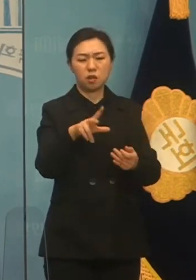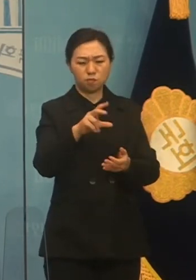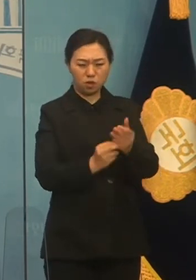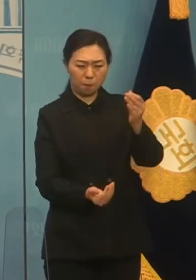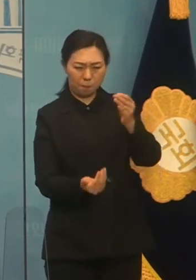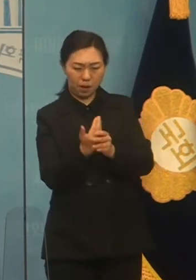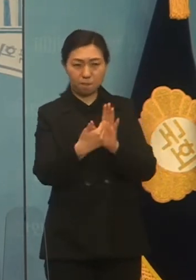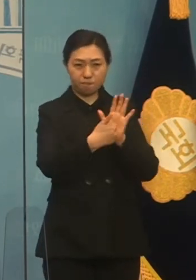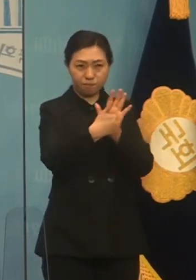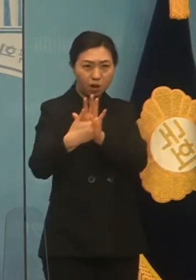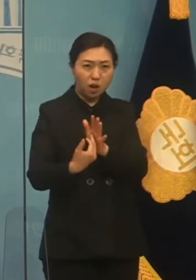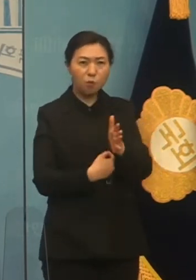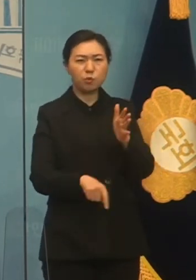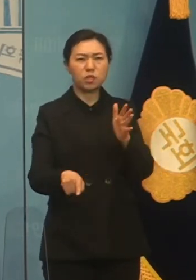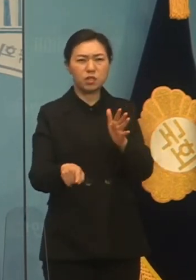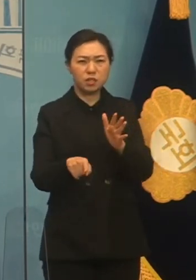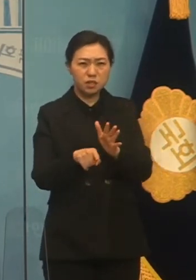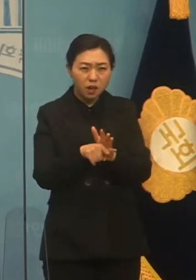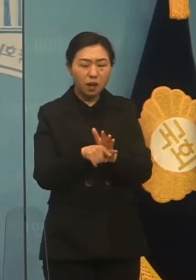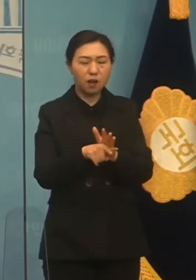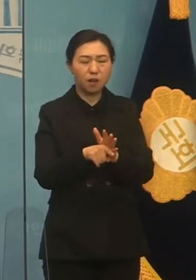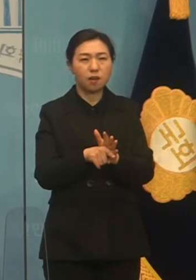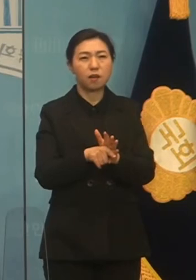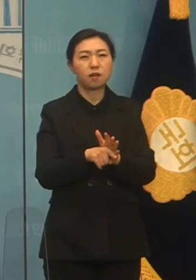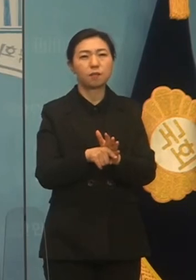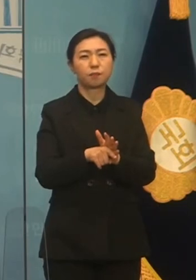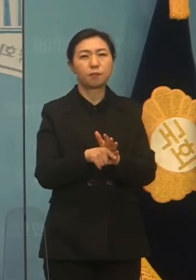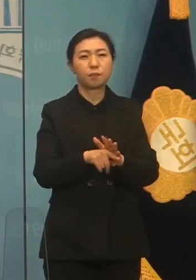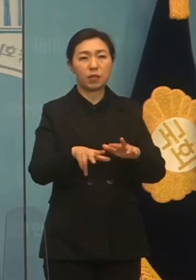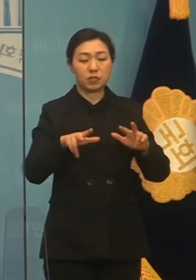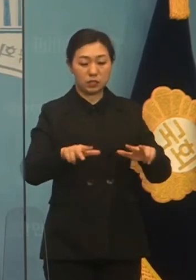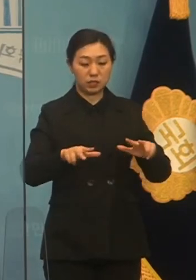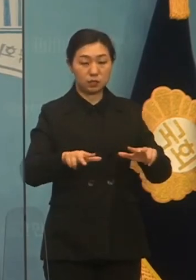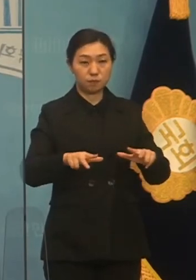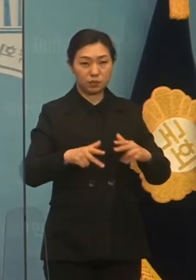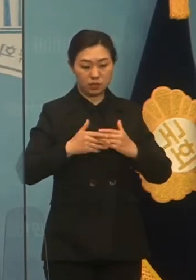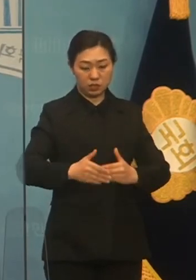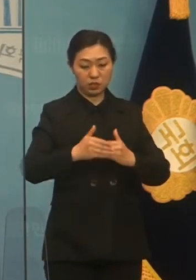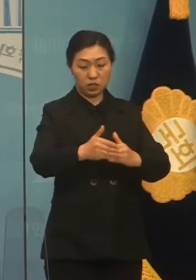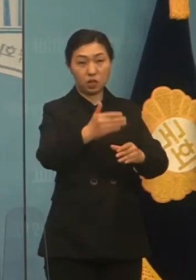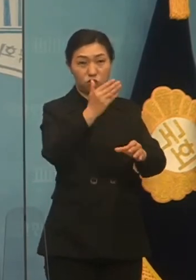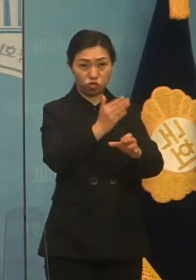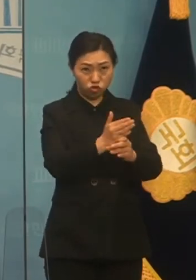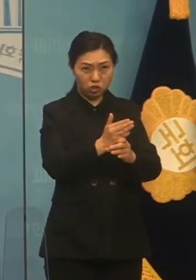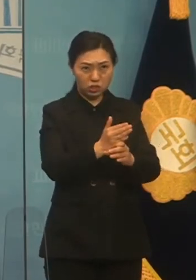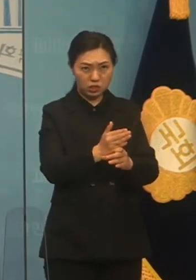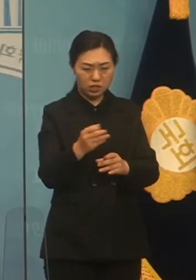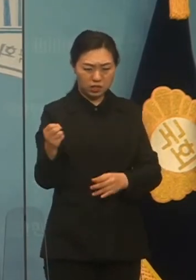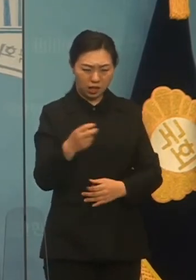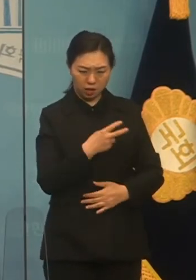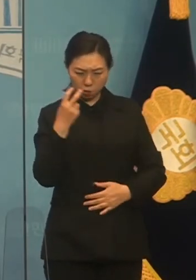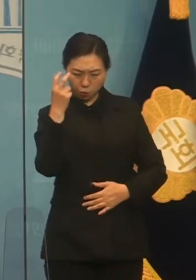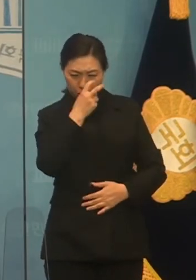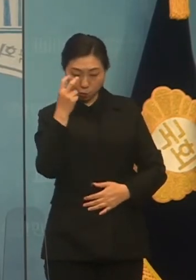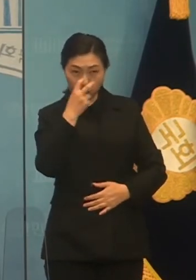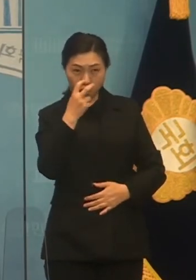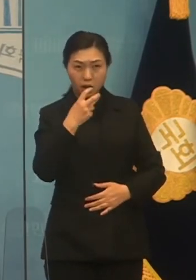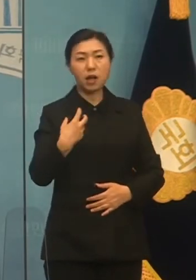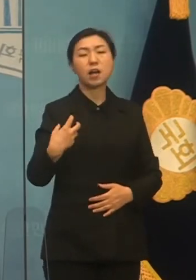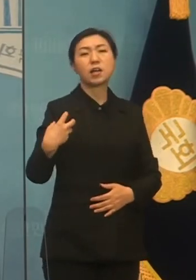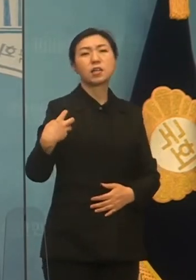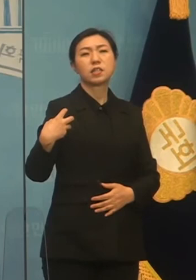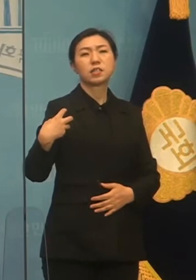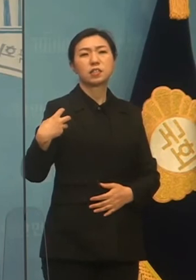없다는 경종을 울려주기 위해서 현재 진행되고 있는 재수사에 대한 관계부처의